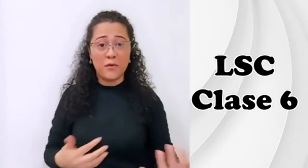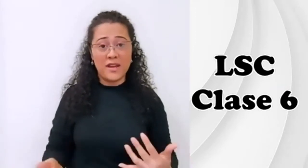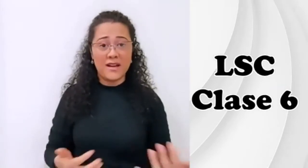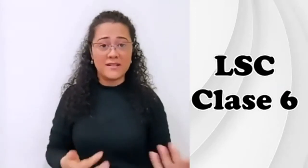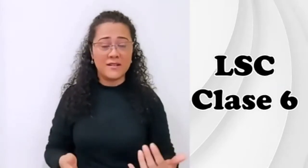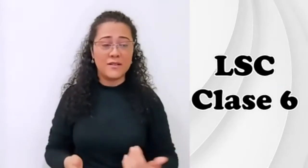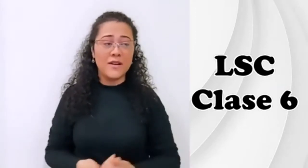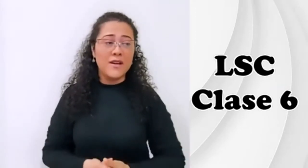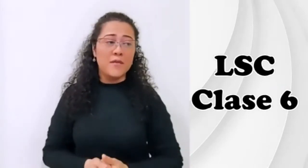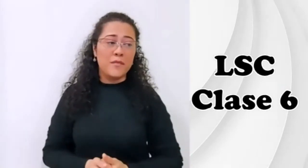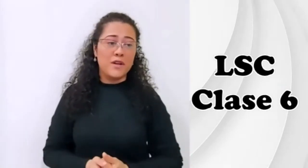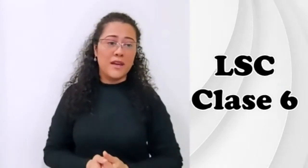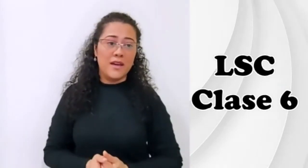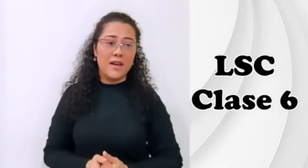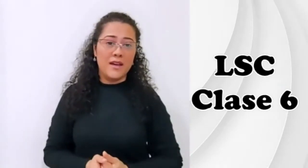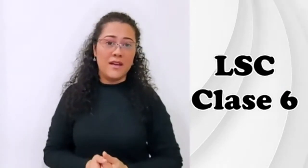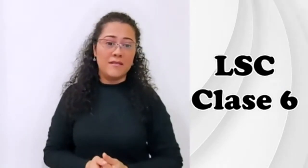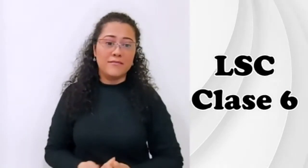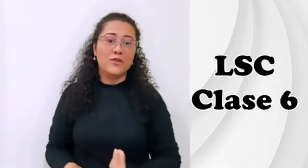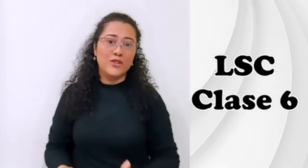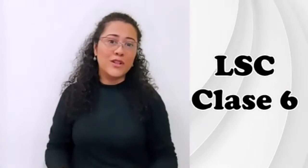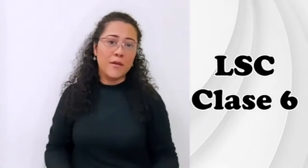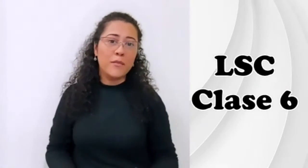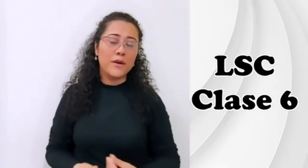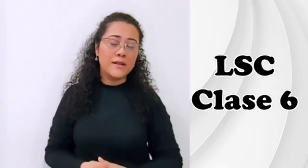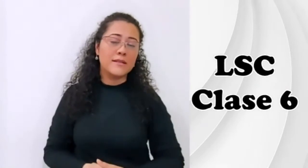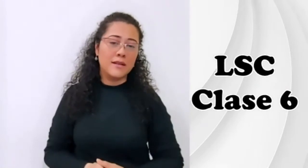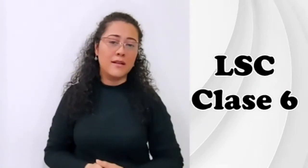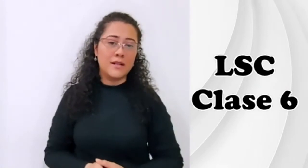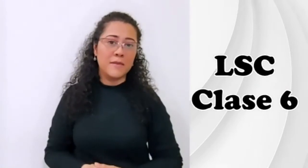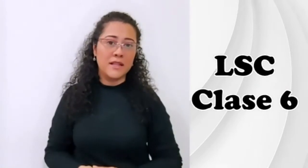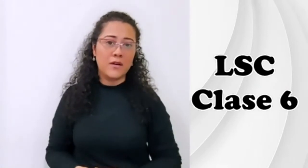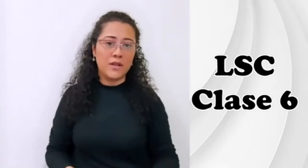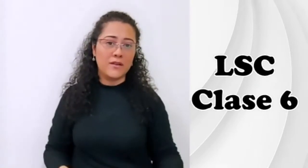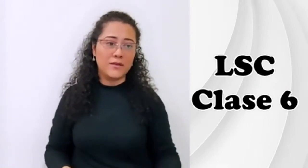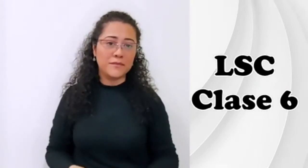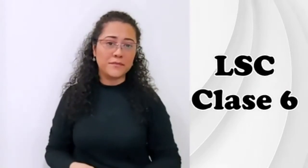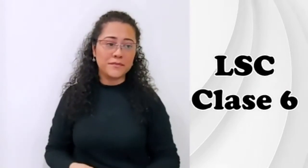apoyar, ¿cierto? Porque en mucho tiempo es sí, realmente agotador.